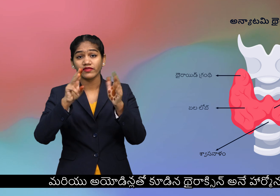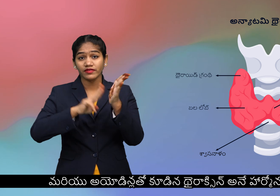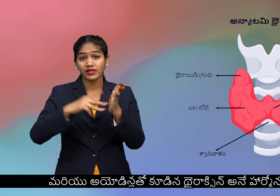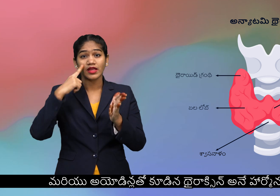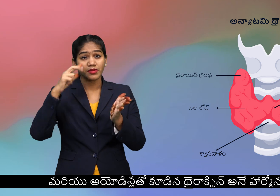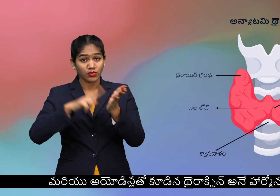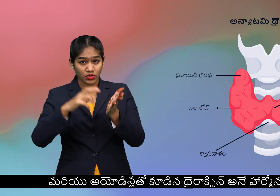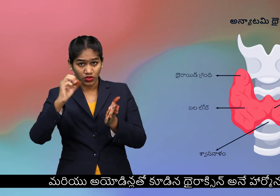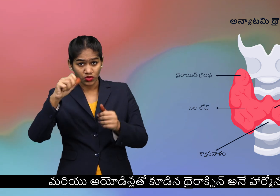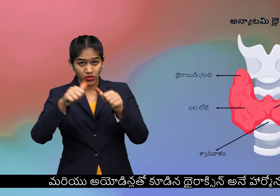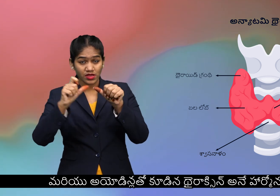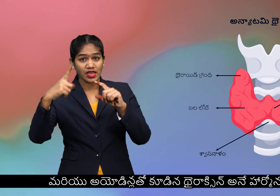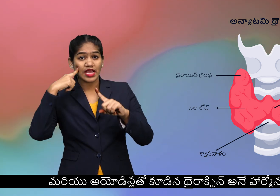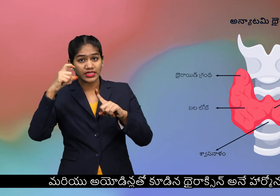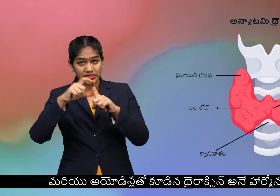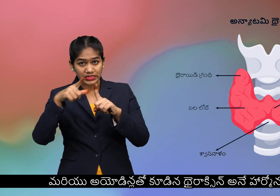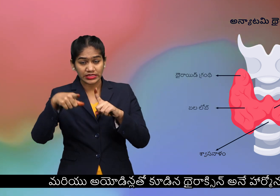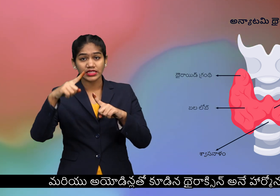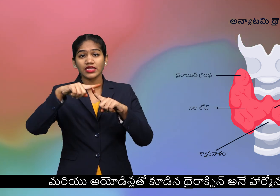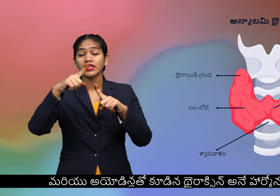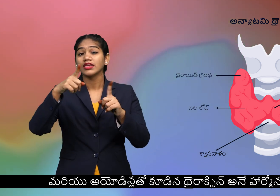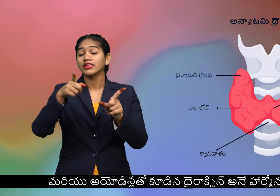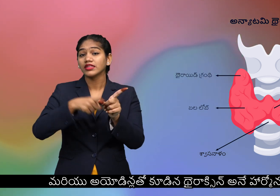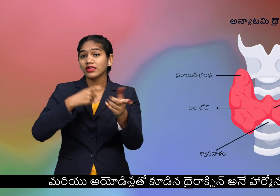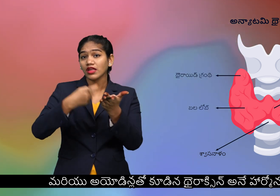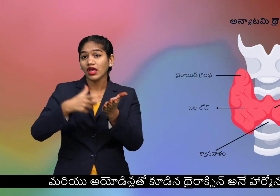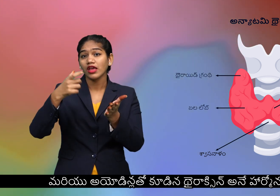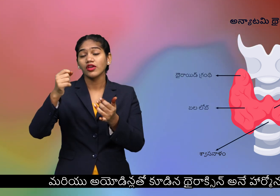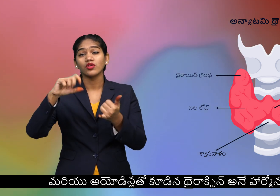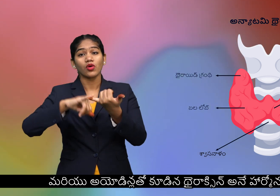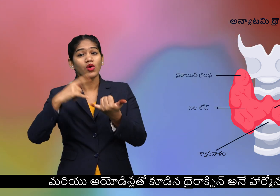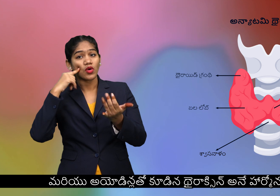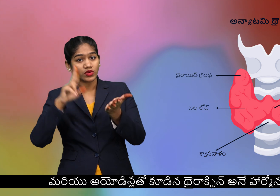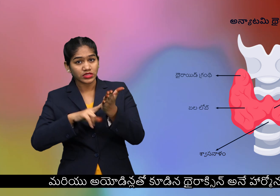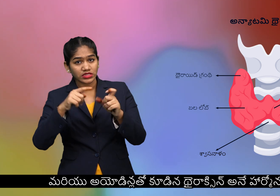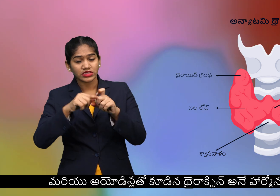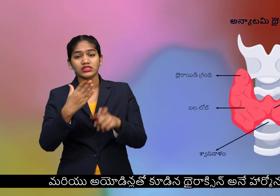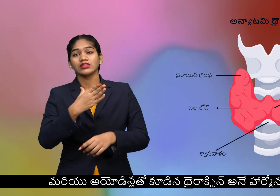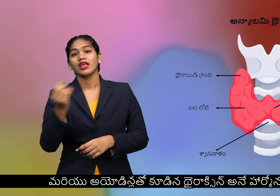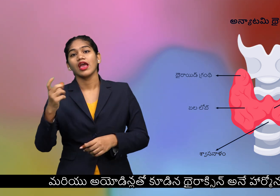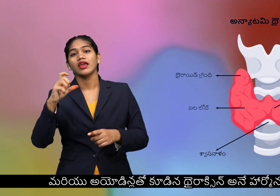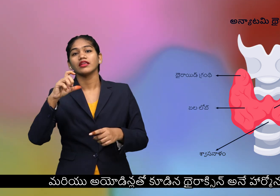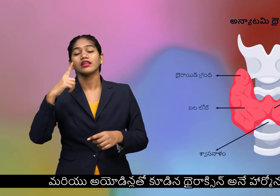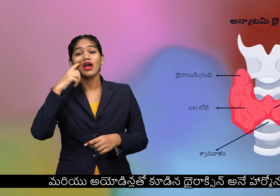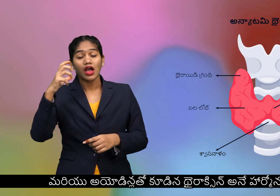మరియు అయోడిన్లతో కూడిన థైరాక్సిన్ అనే హార్మోన్ను స్రవిస్తుంది.